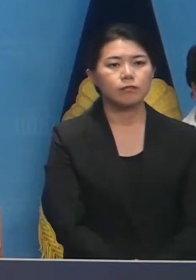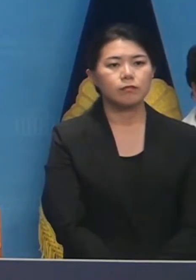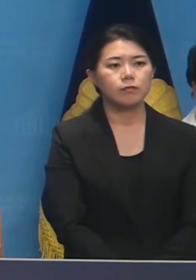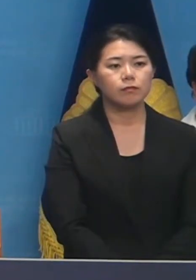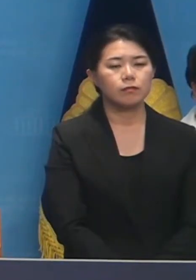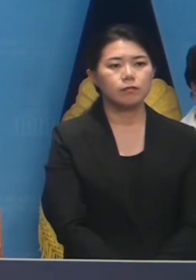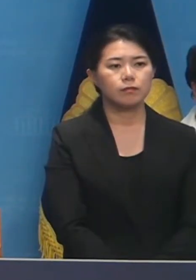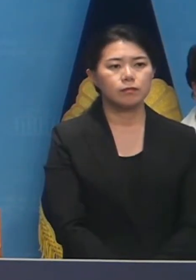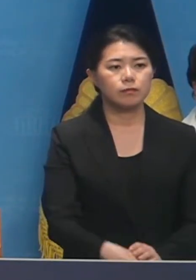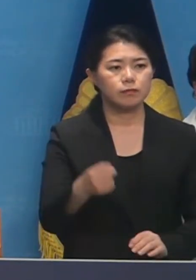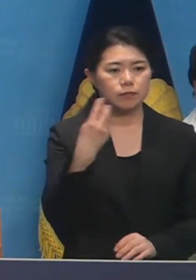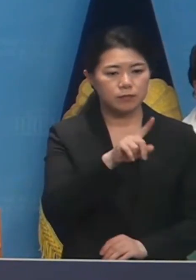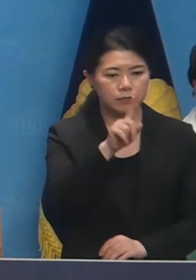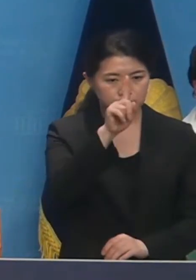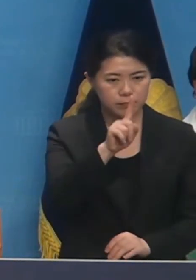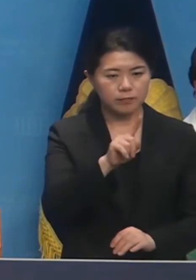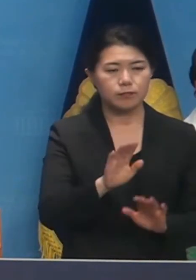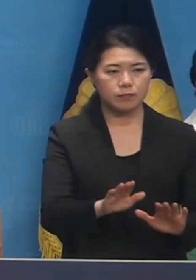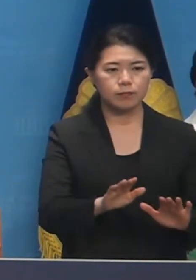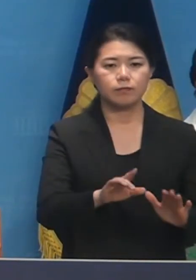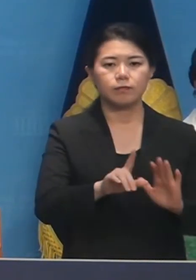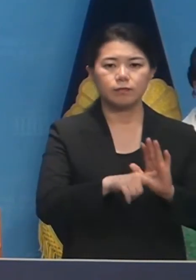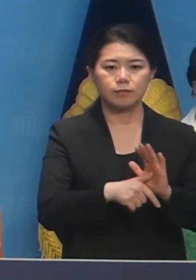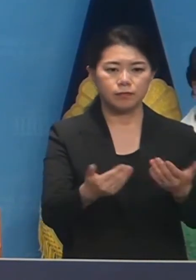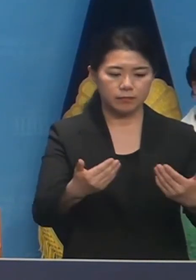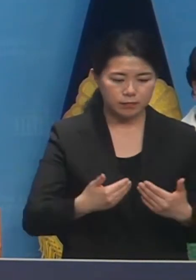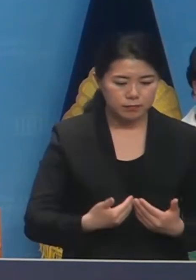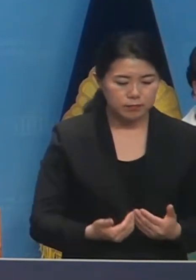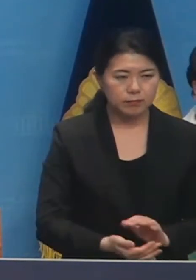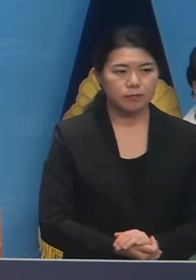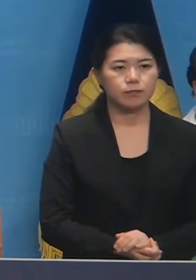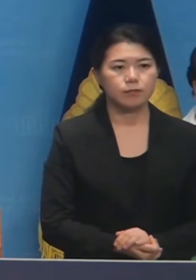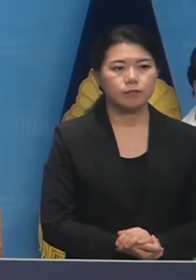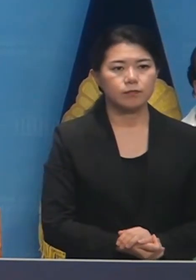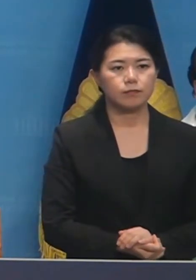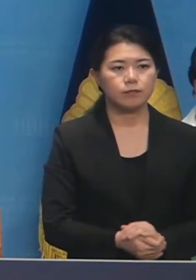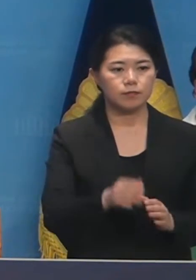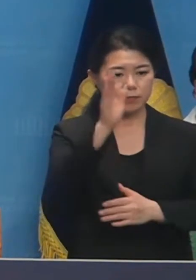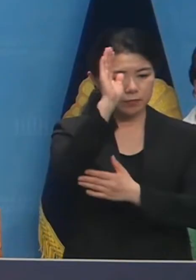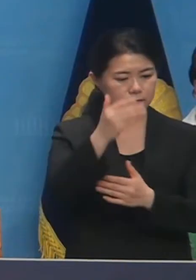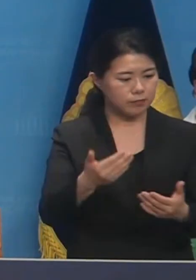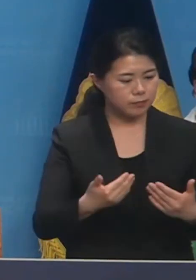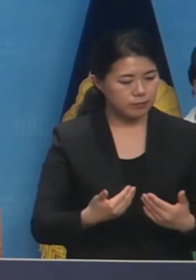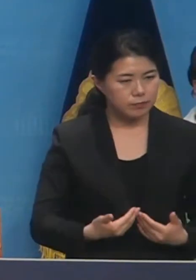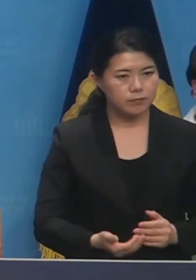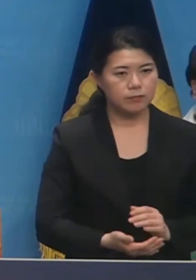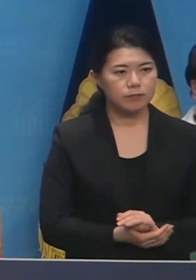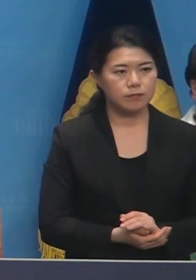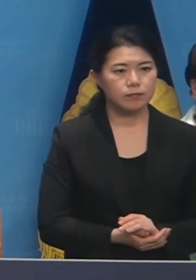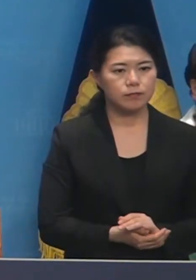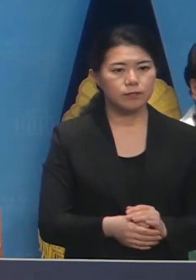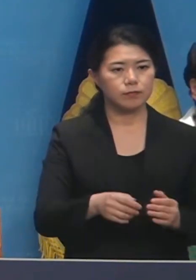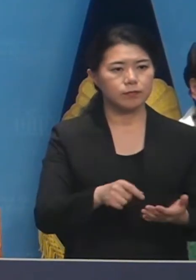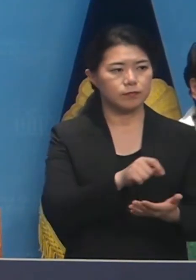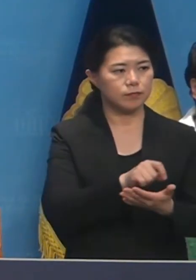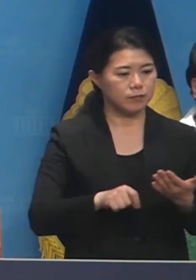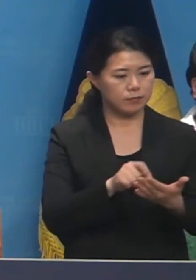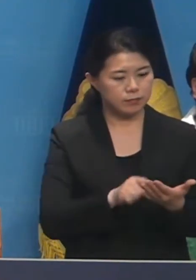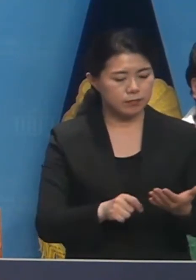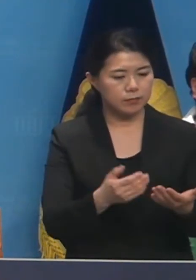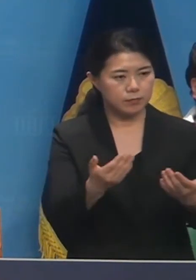있습니다. 다시 한번 이 귀한 시간을 내어주셔서 발언해 주시고 취재해 주신